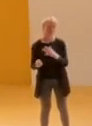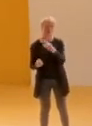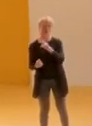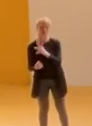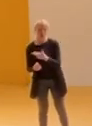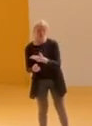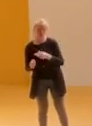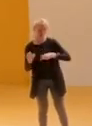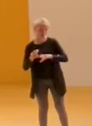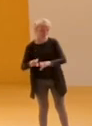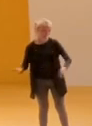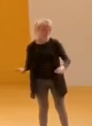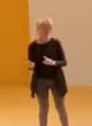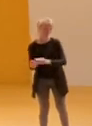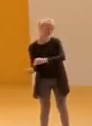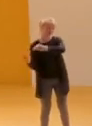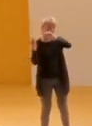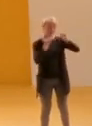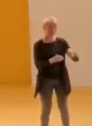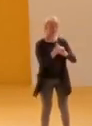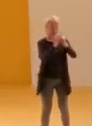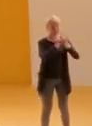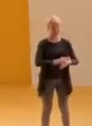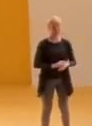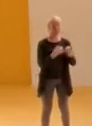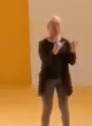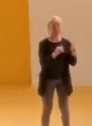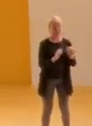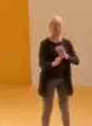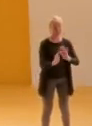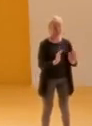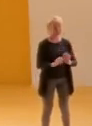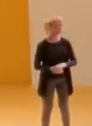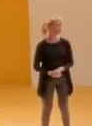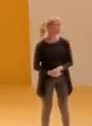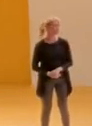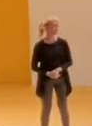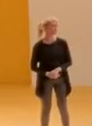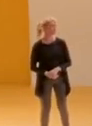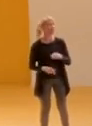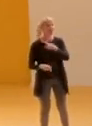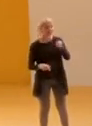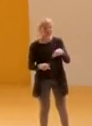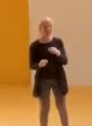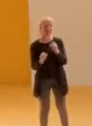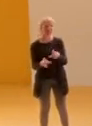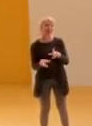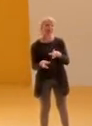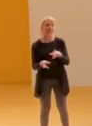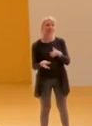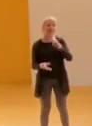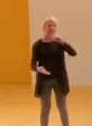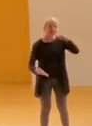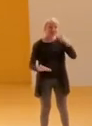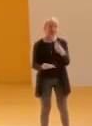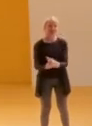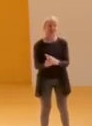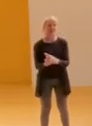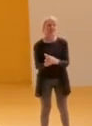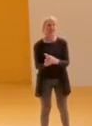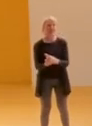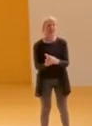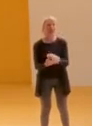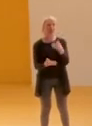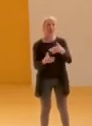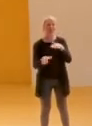dostarczania rurami i przerzucić się na coś zupełnie innego tego typu decyzje zmierzające do